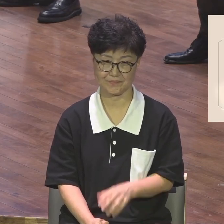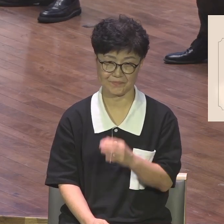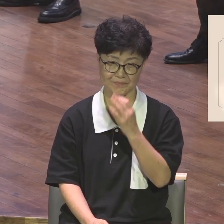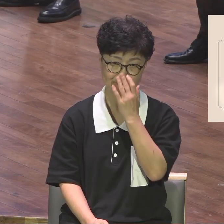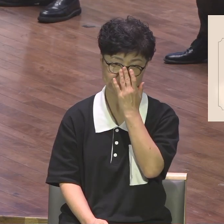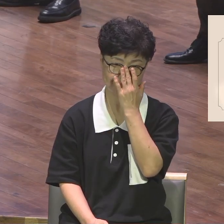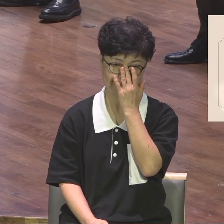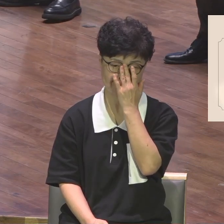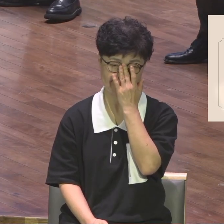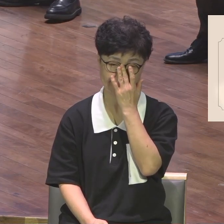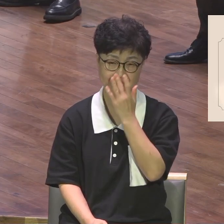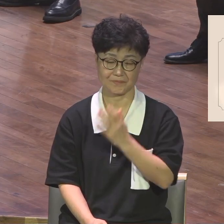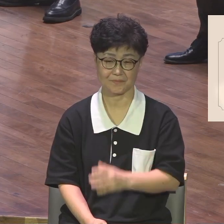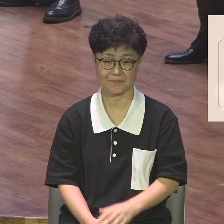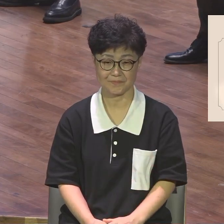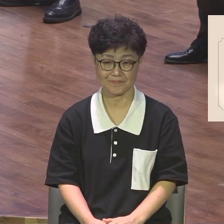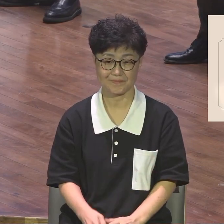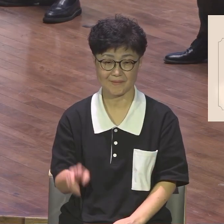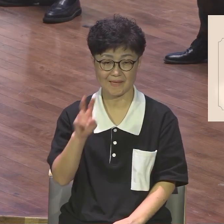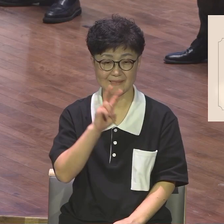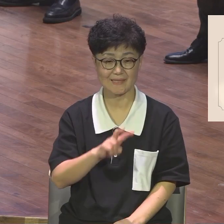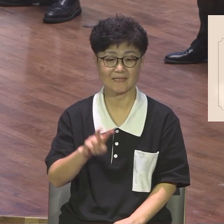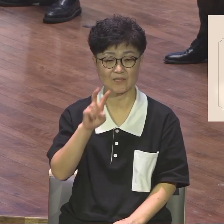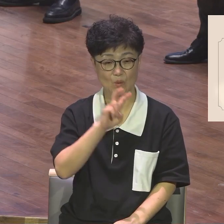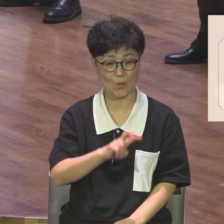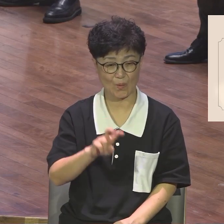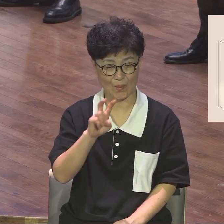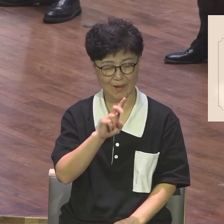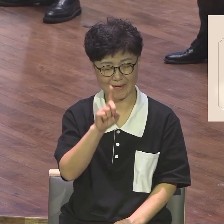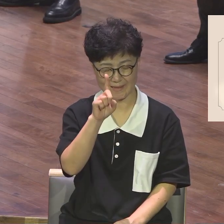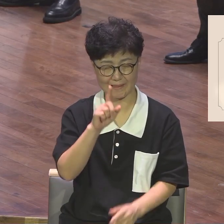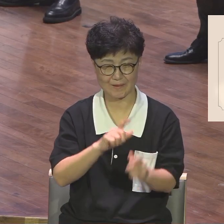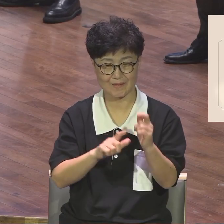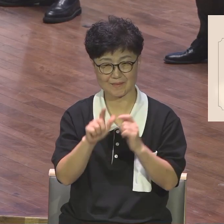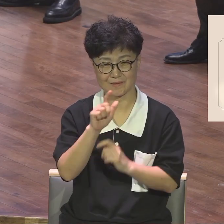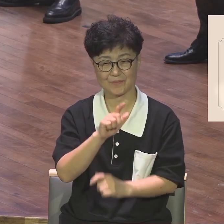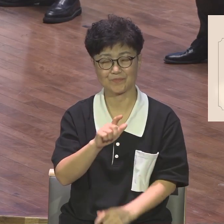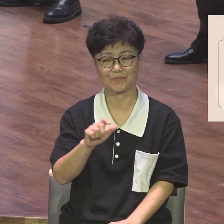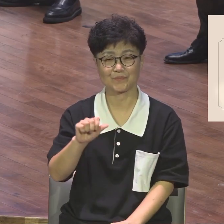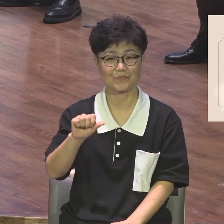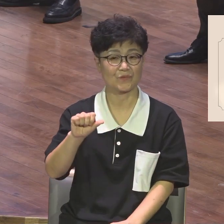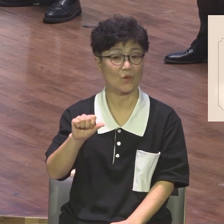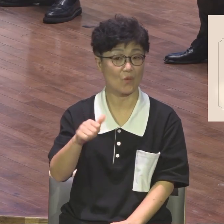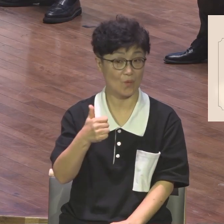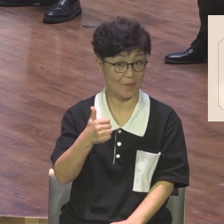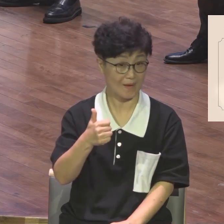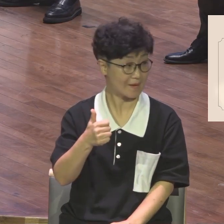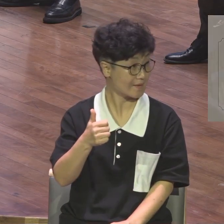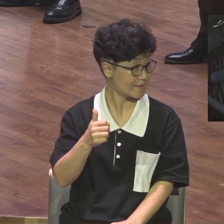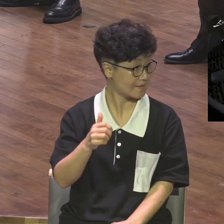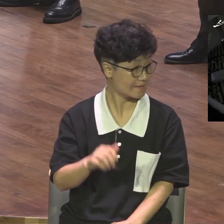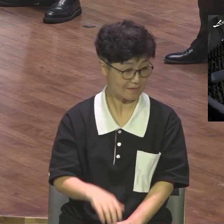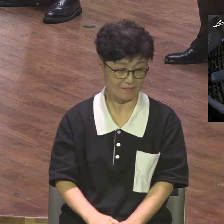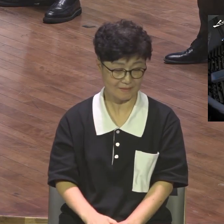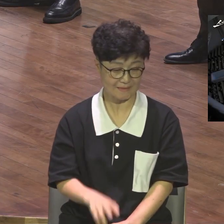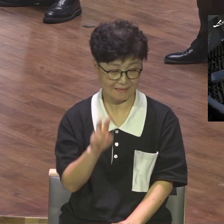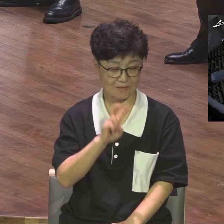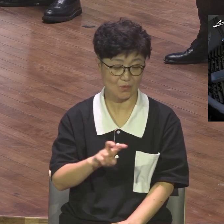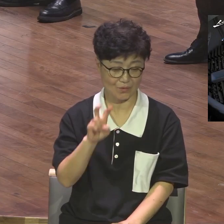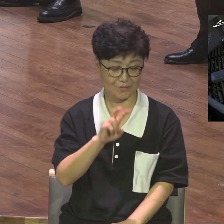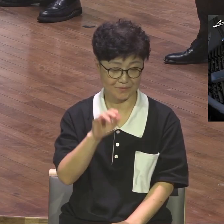이 시간 우리 찬송가 521장 구원으로 인도하는 찬양 부르도록 하겠습니다.